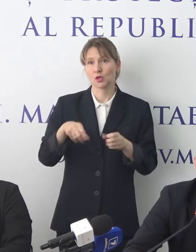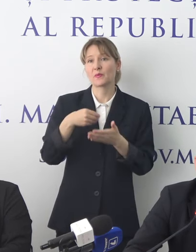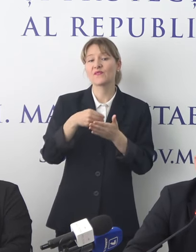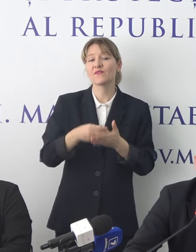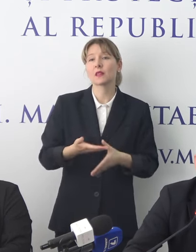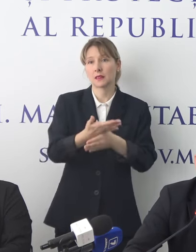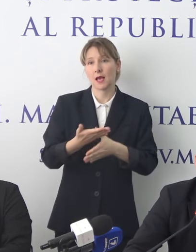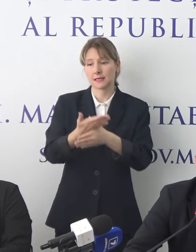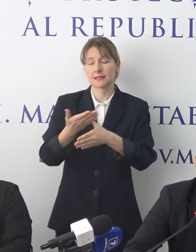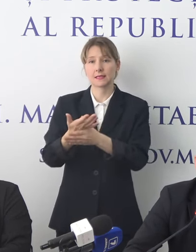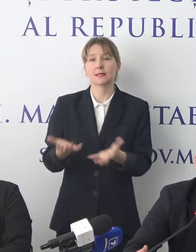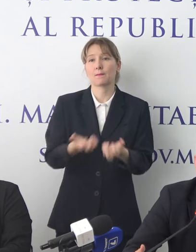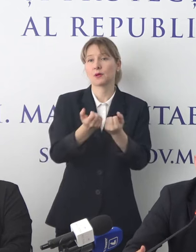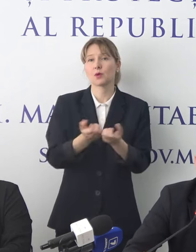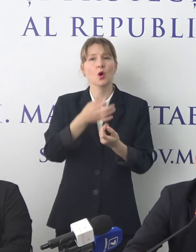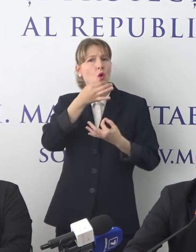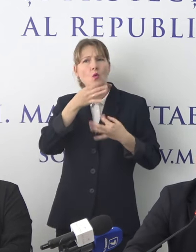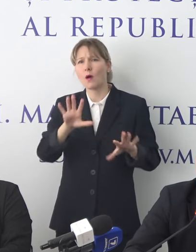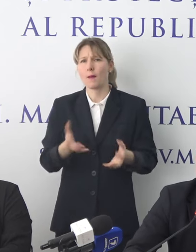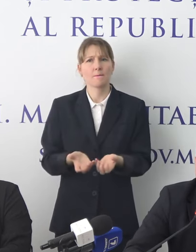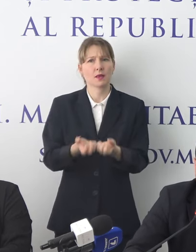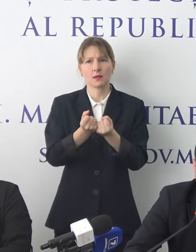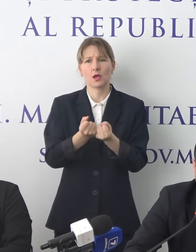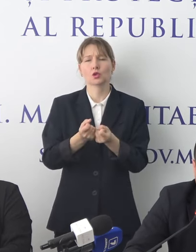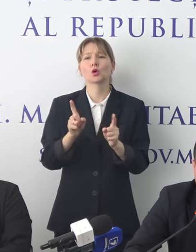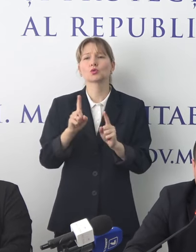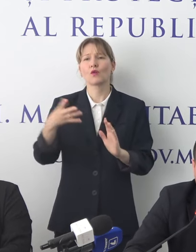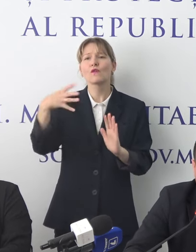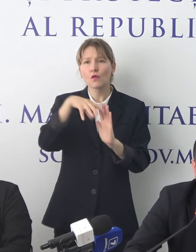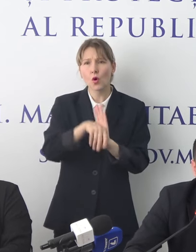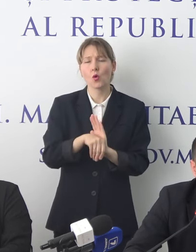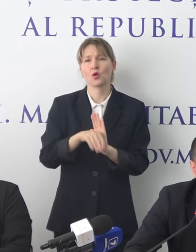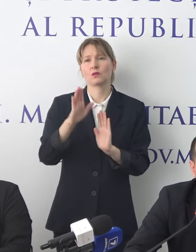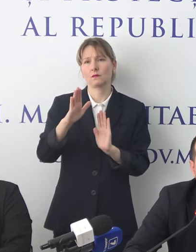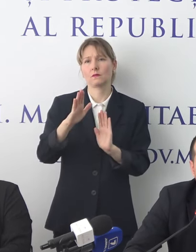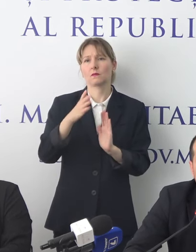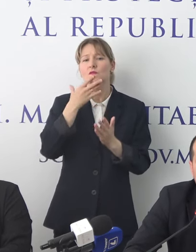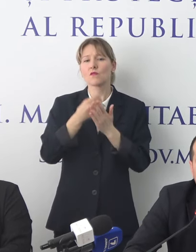acele măsuri de suport și sprijin care se impun prin managementul de caz.